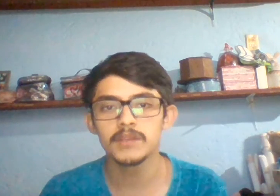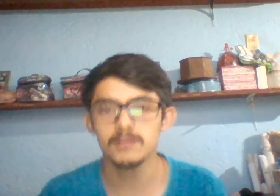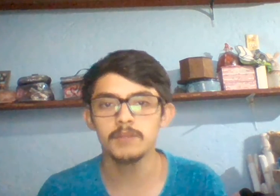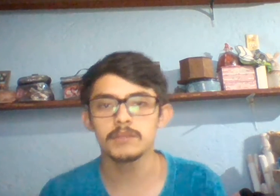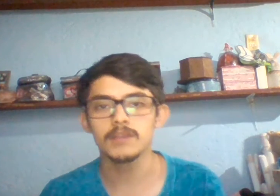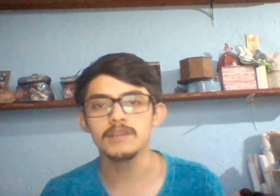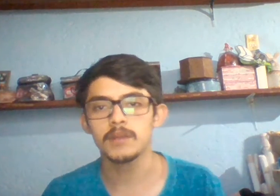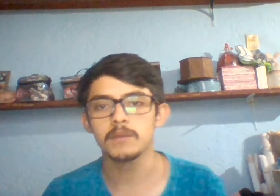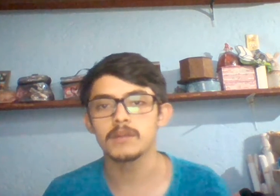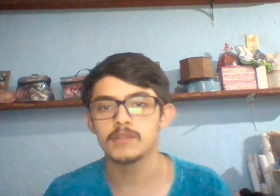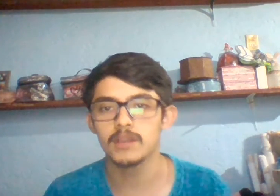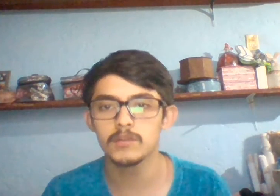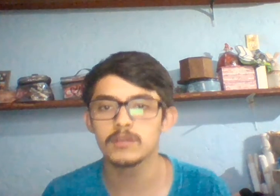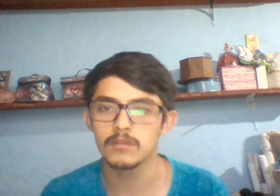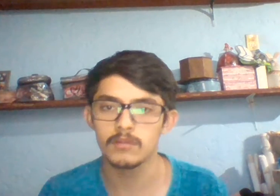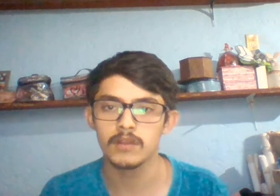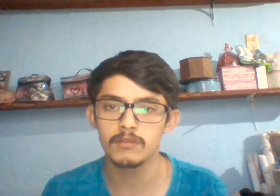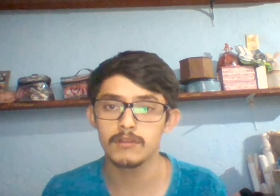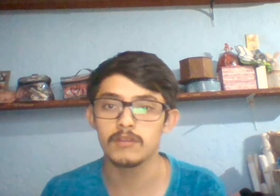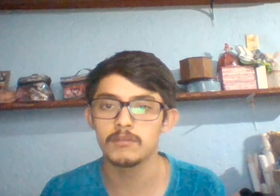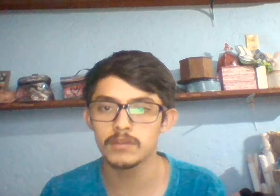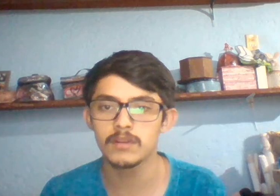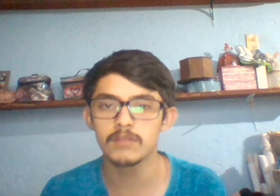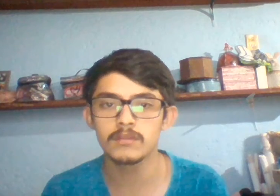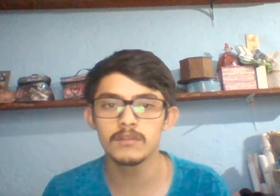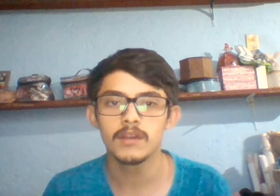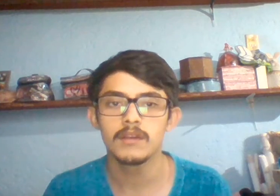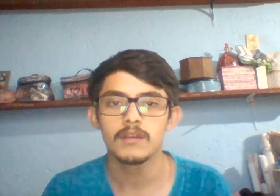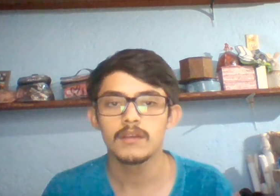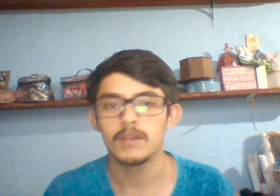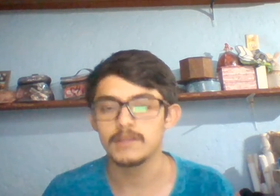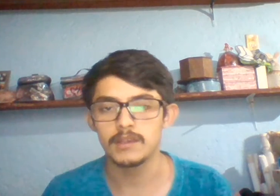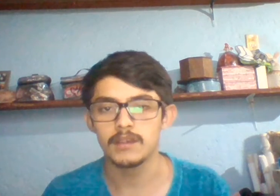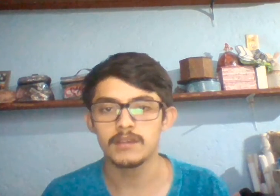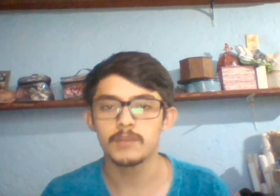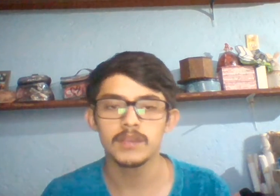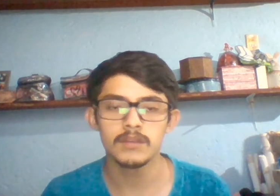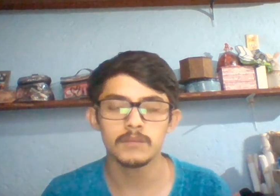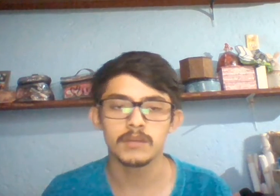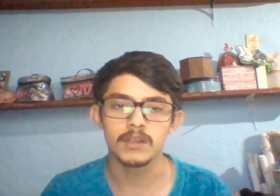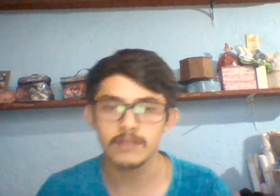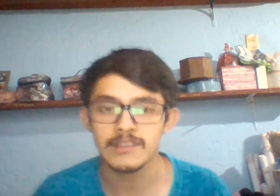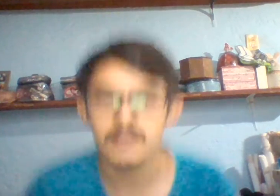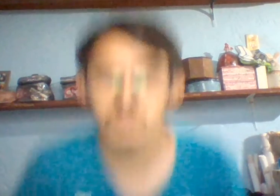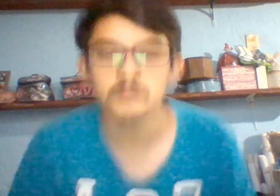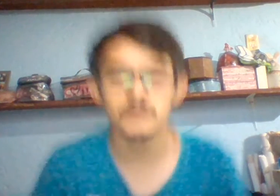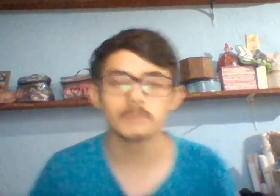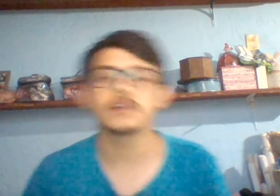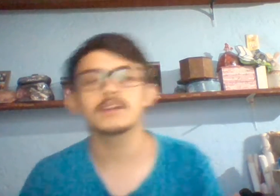de potencia, par y velocidad de un motor o motor reductor es dependiendo porque tenemos una fórmula que es